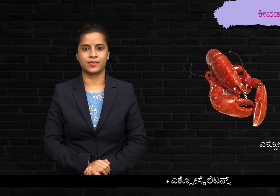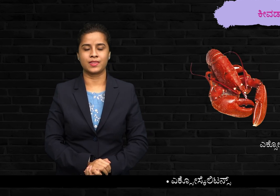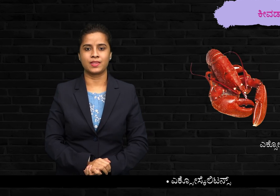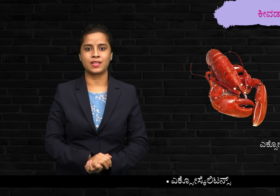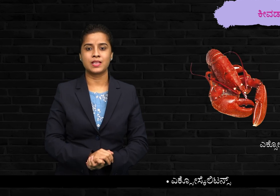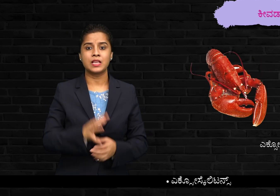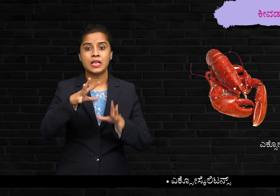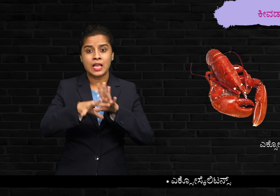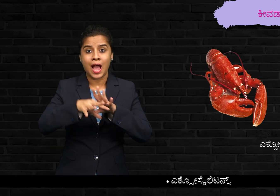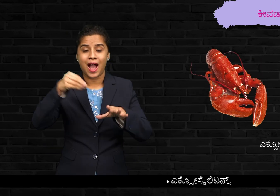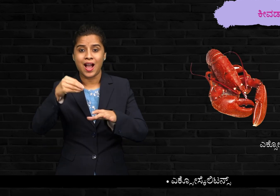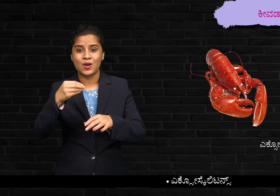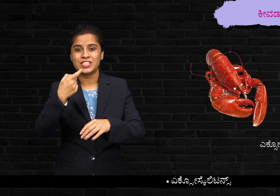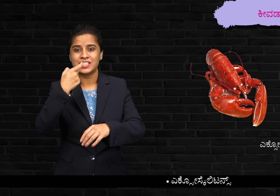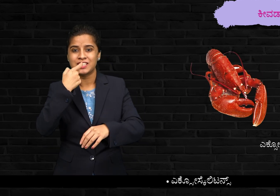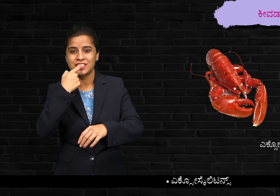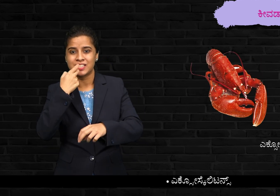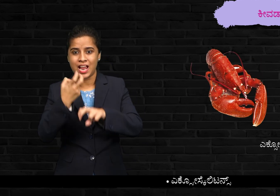ಎಕ್ಸೋಸ್ಕೆಲಿಟನ್ಸ್,